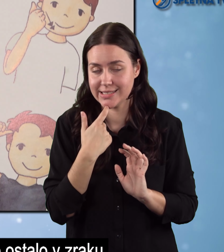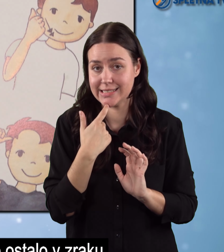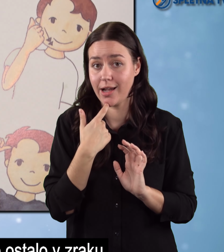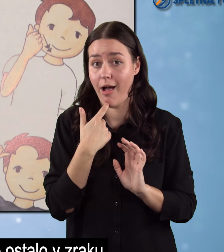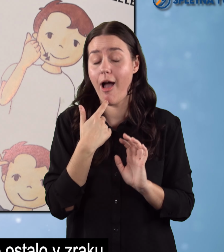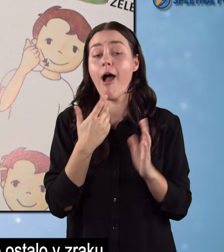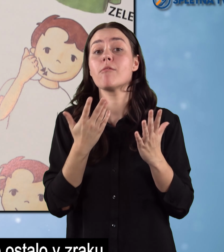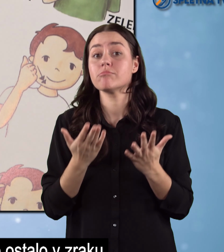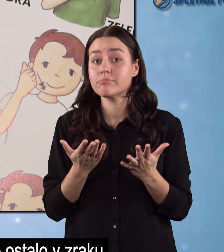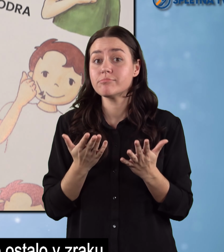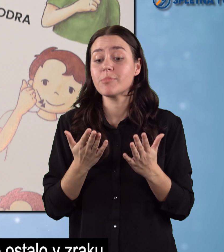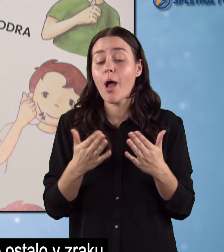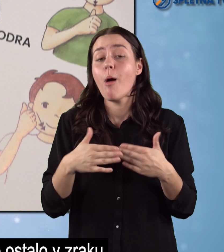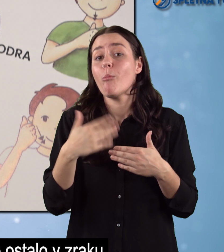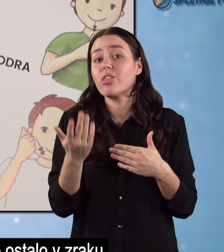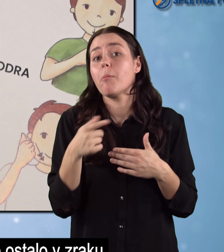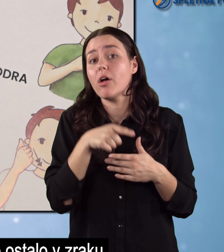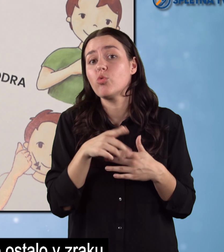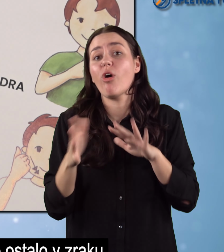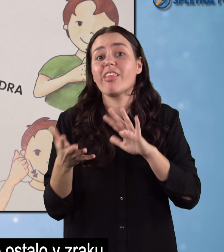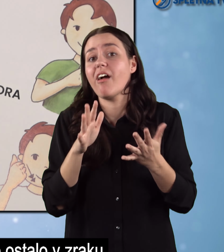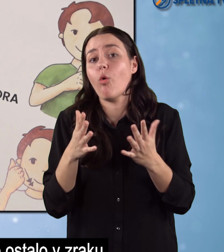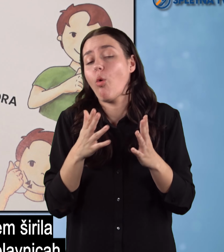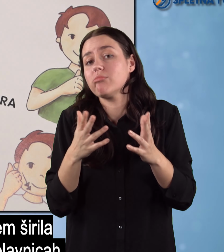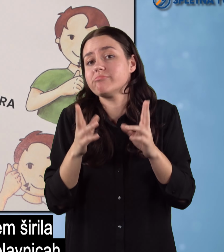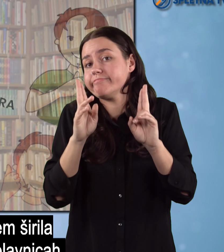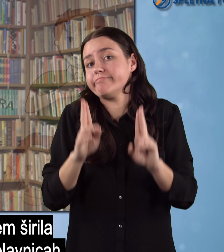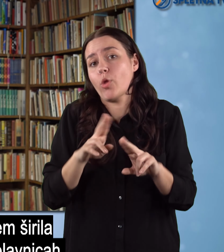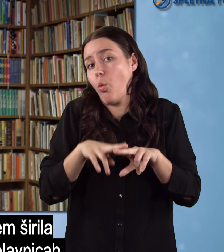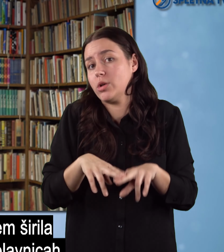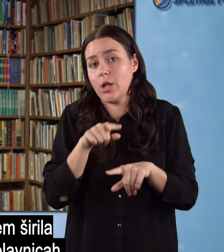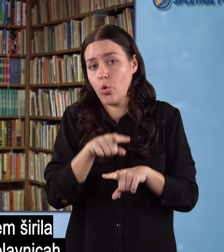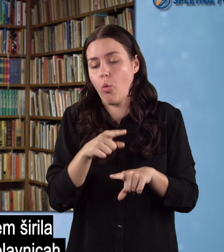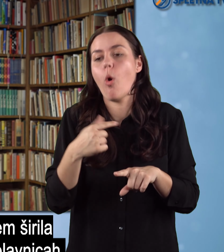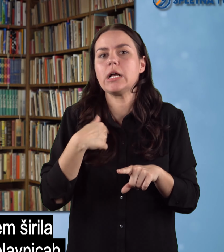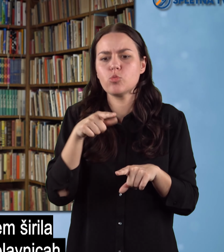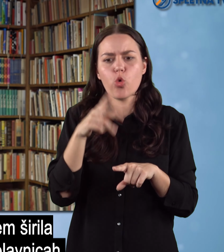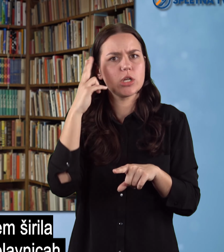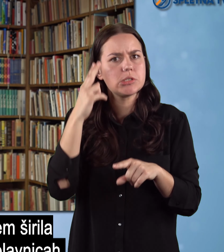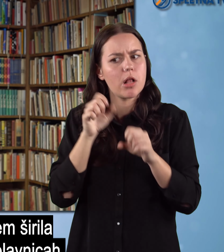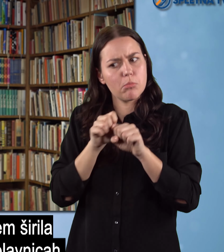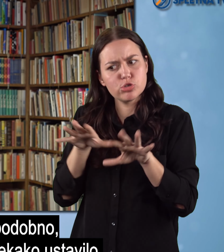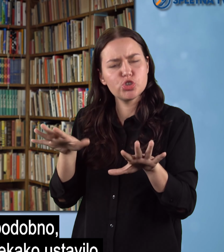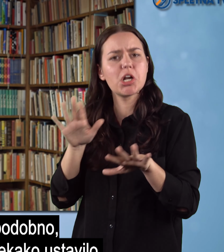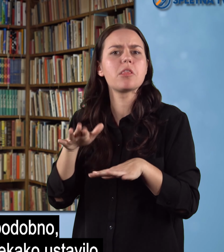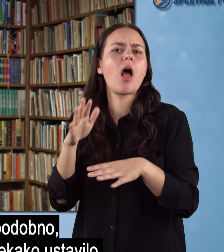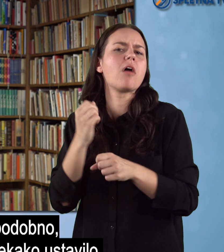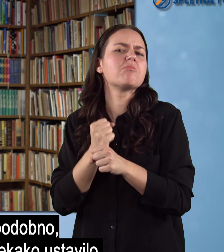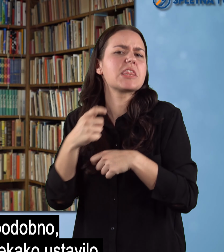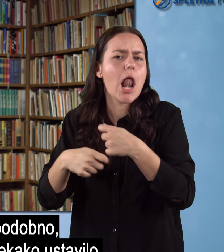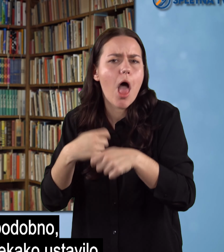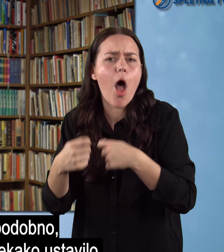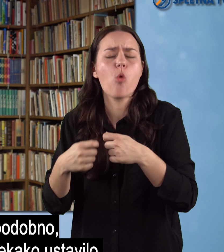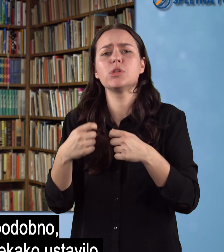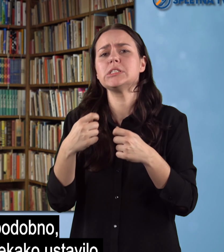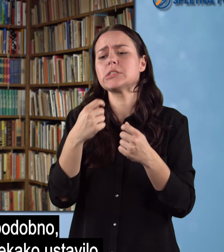in potem je pa to nekako ostalo v zraku. Sicer sem to znanje širila na kakšnih delavnicah, oratorijih in